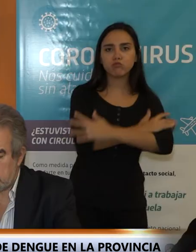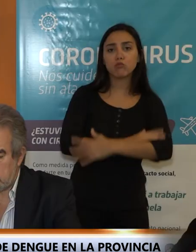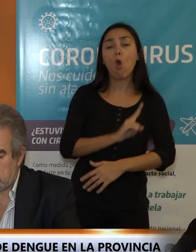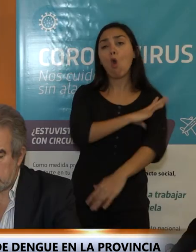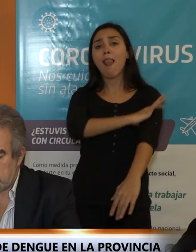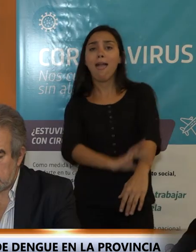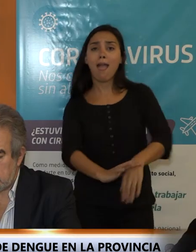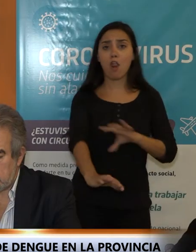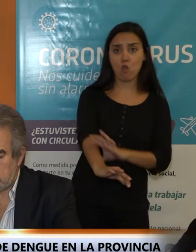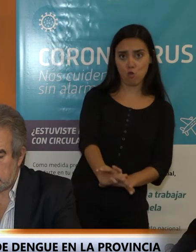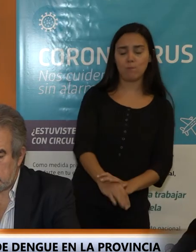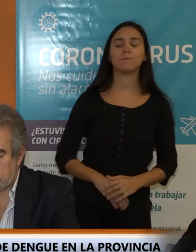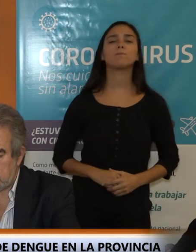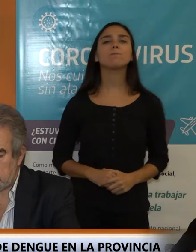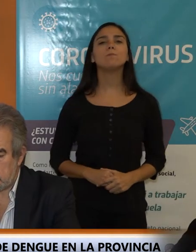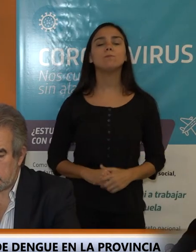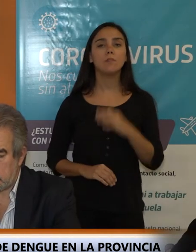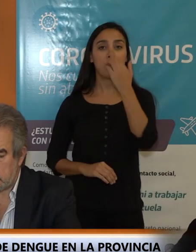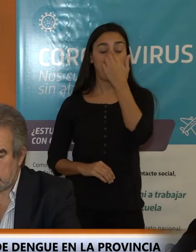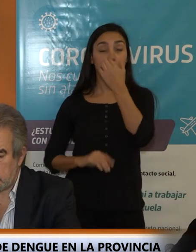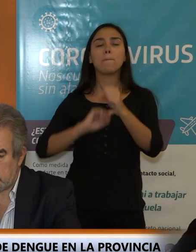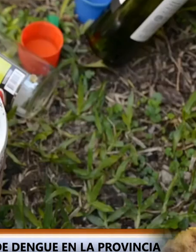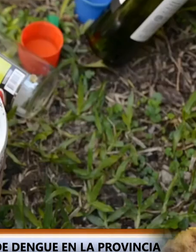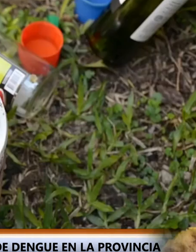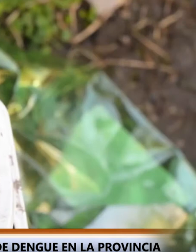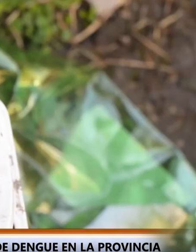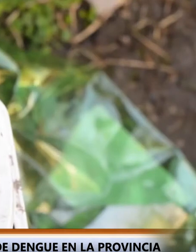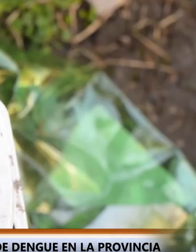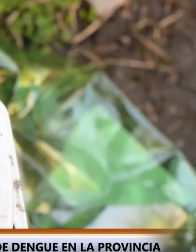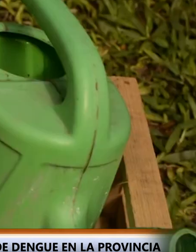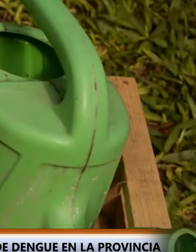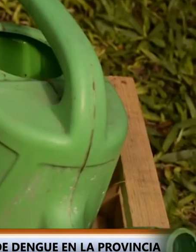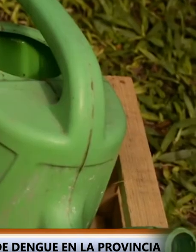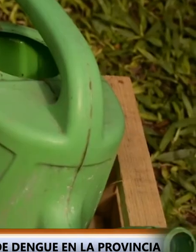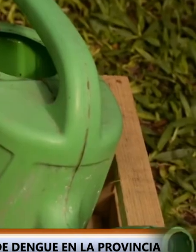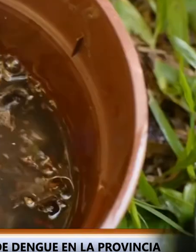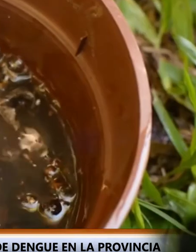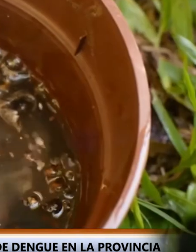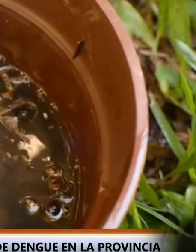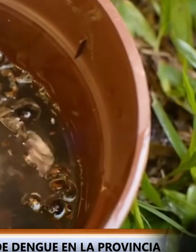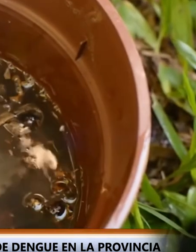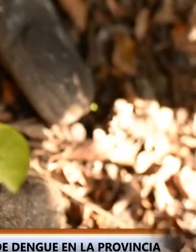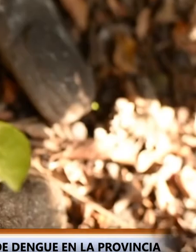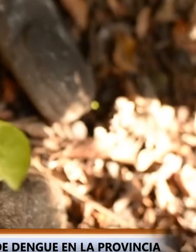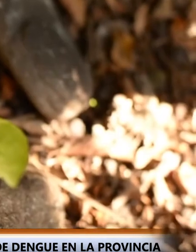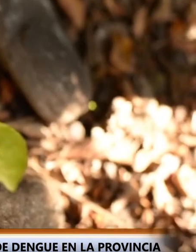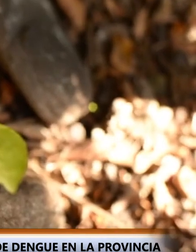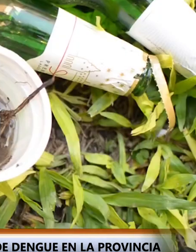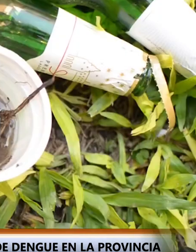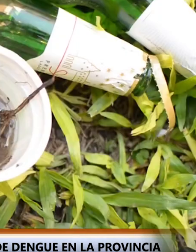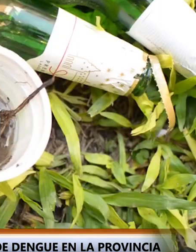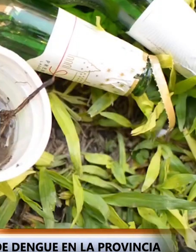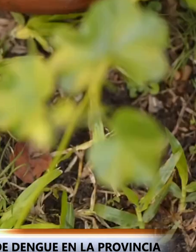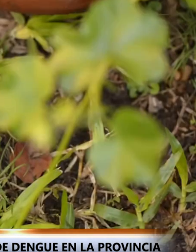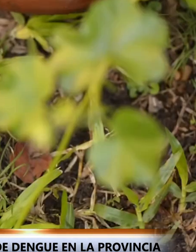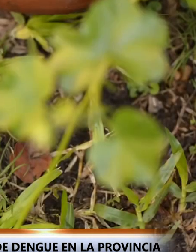y principalmente el descacharrado de todos los elementos que pueden ser propicios para la reproducción del mosquito. En este caso tenemos que